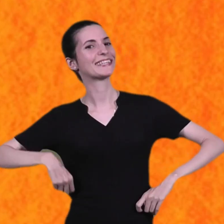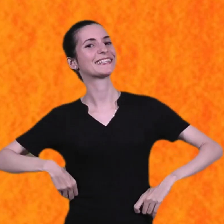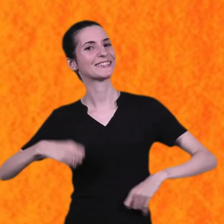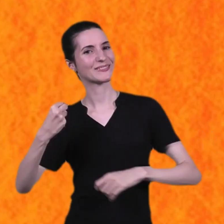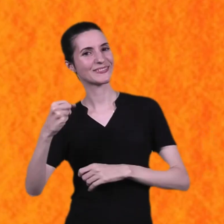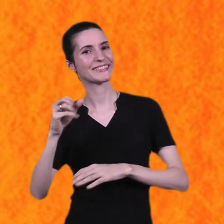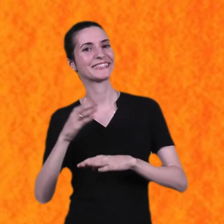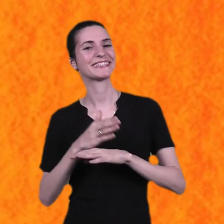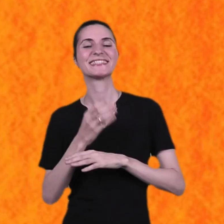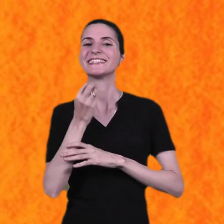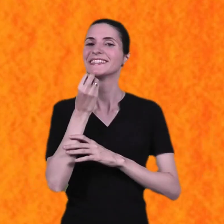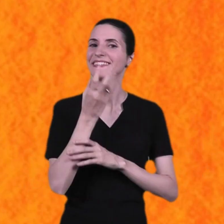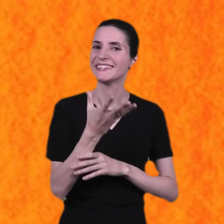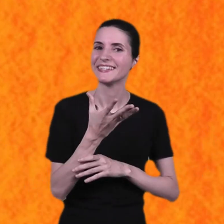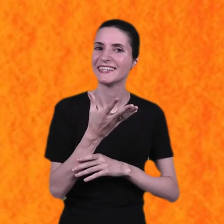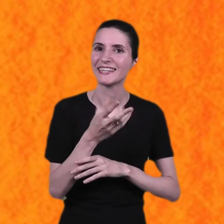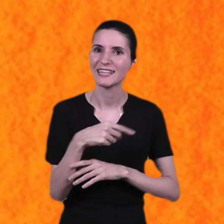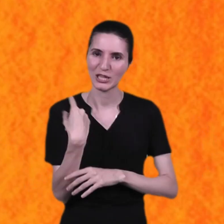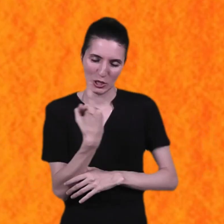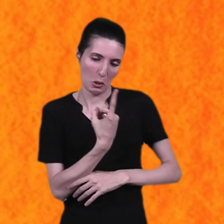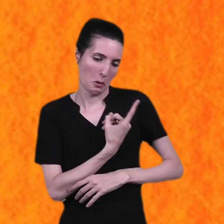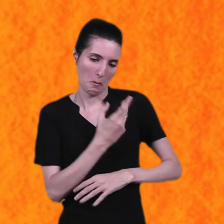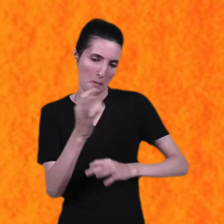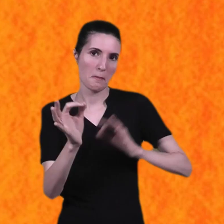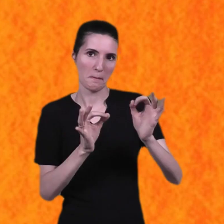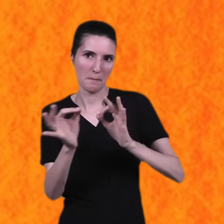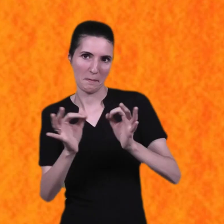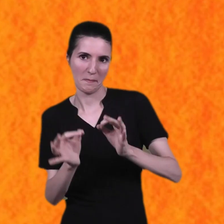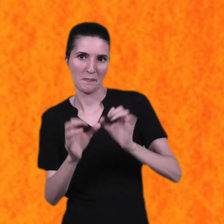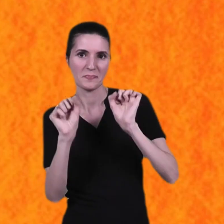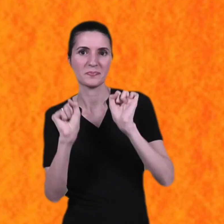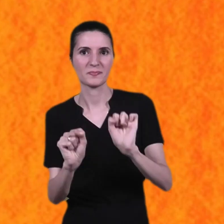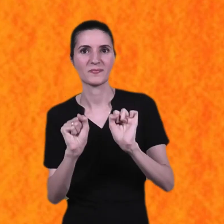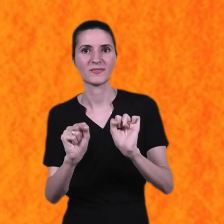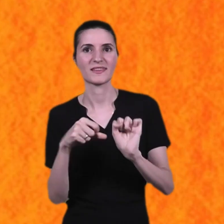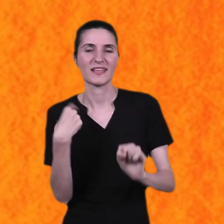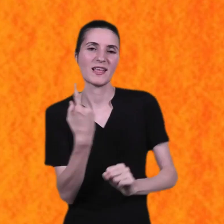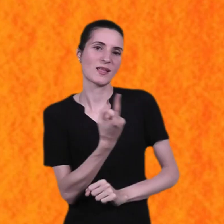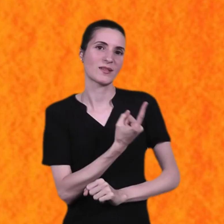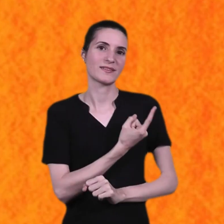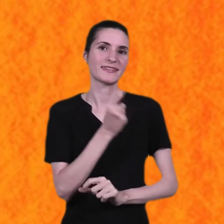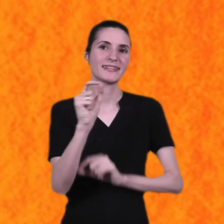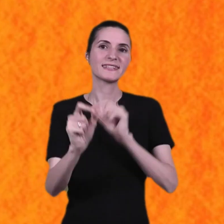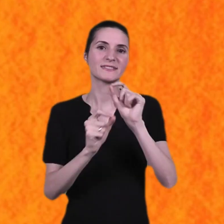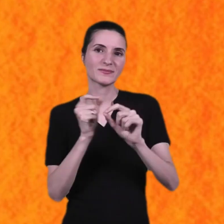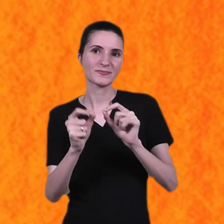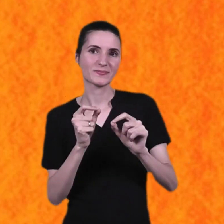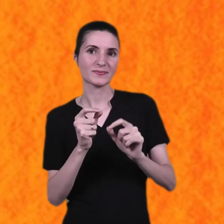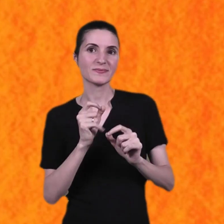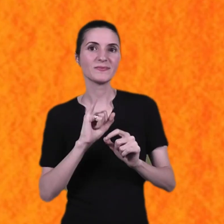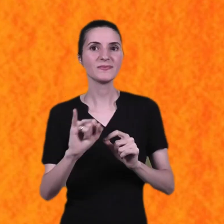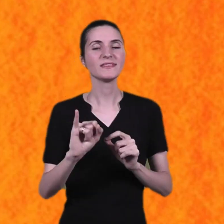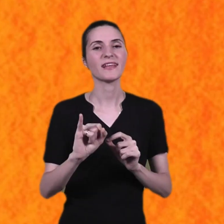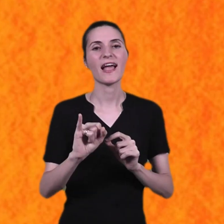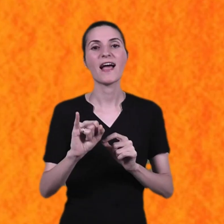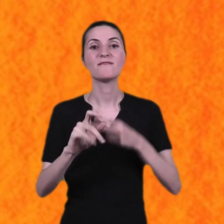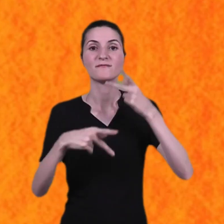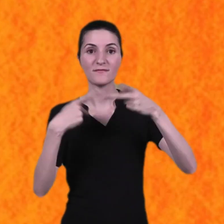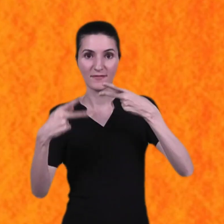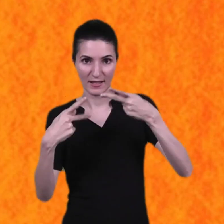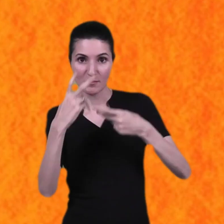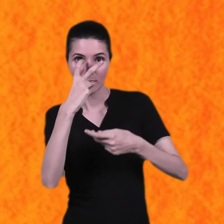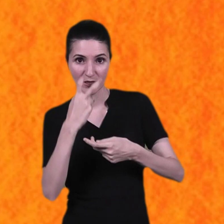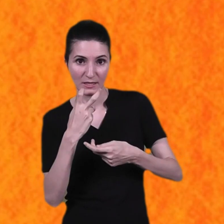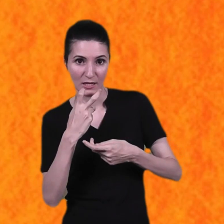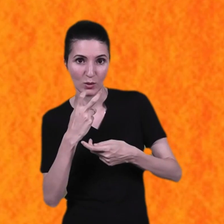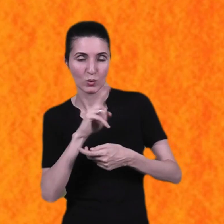assim, no nosso projeto, né? Posso falar assim, claro, já que tu disse? Deve. Então, a audiodescrição é feita